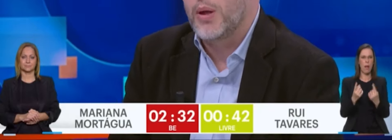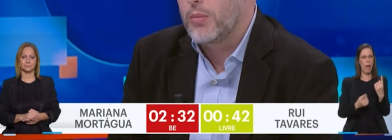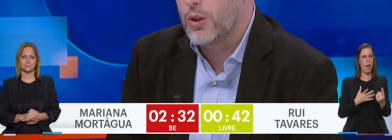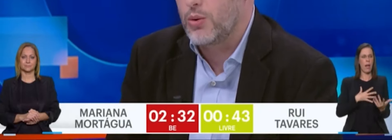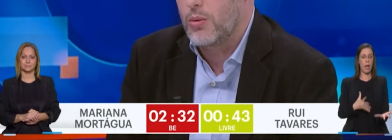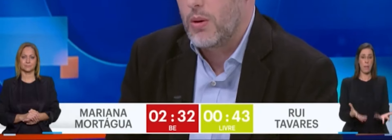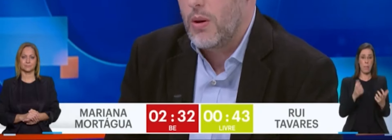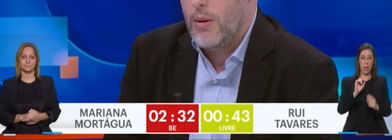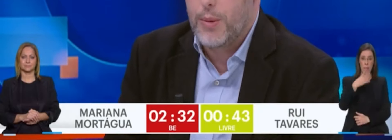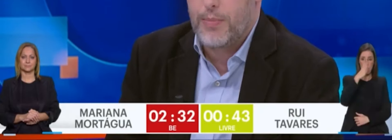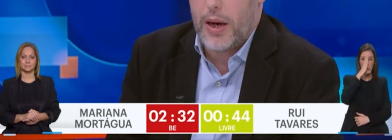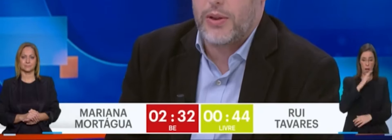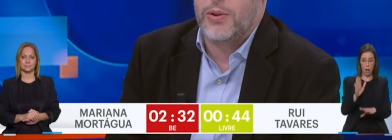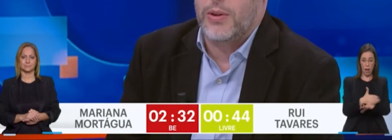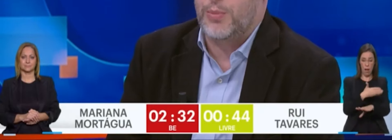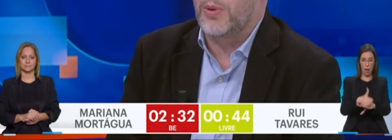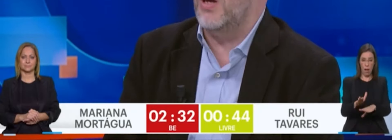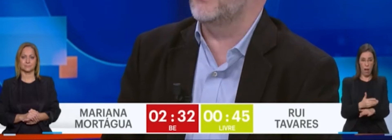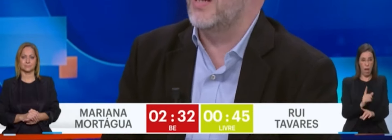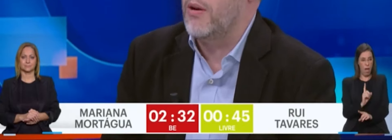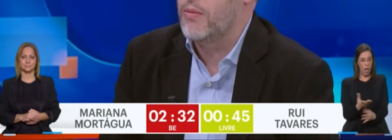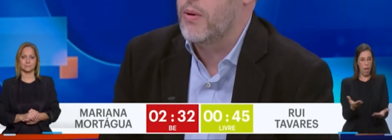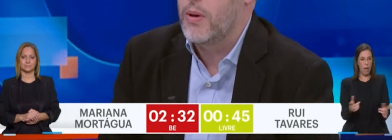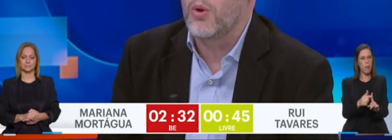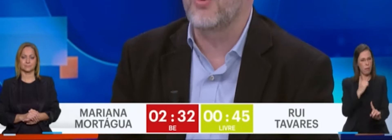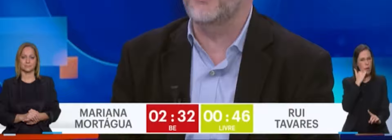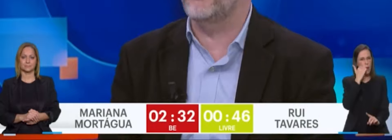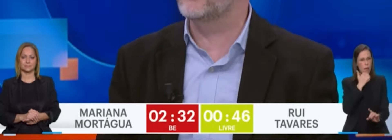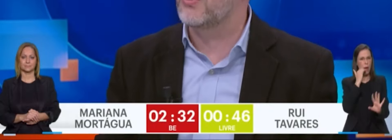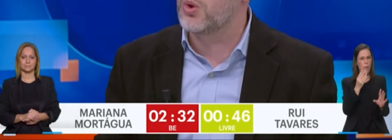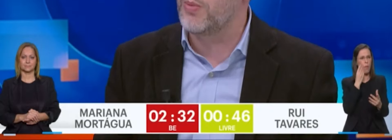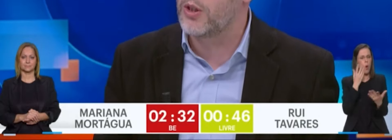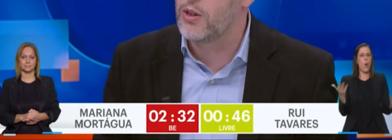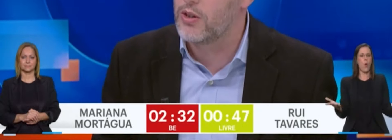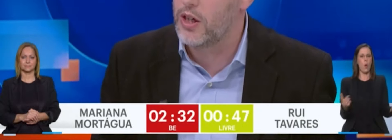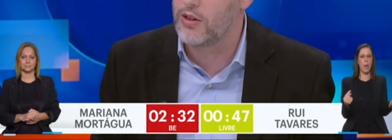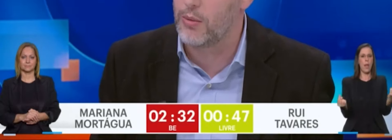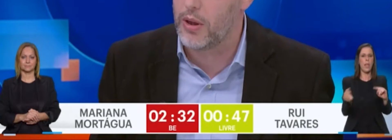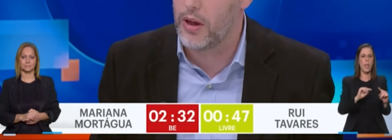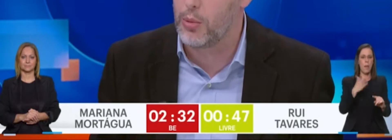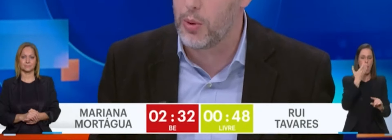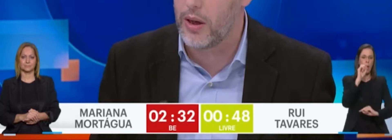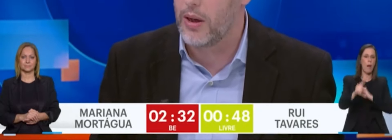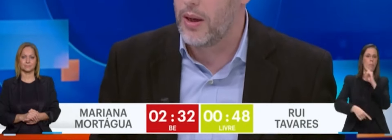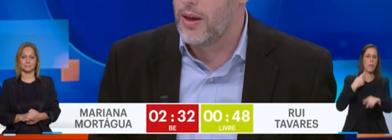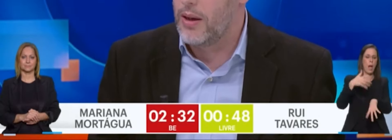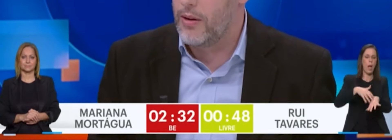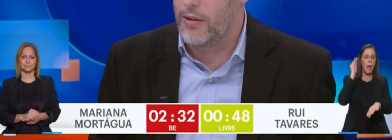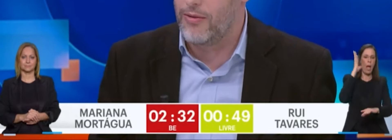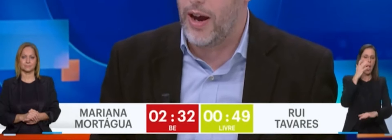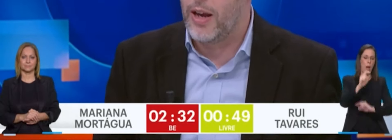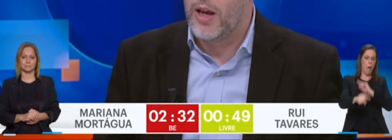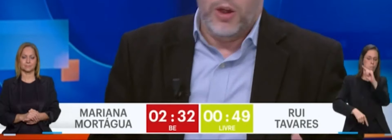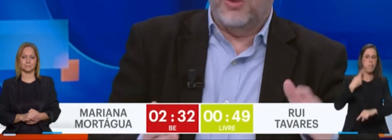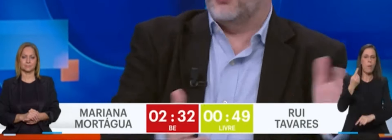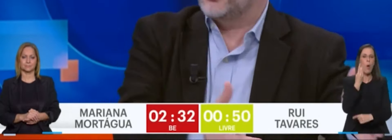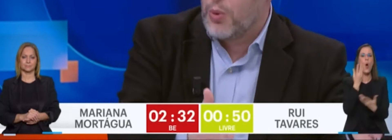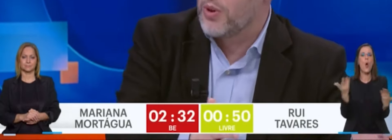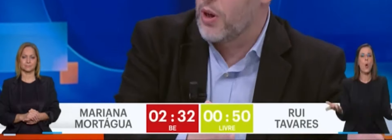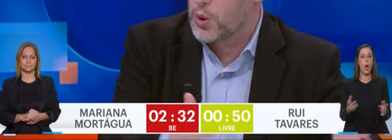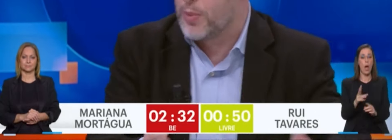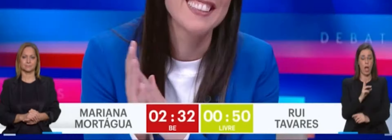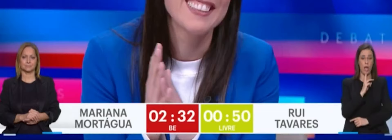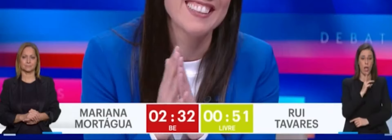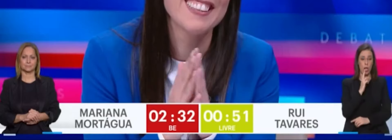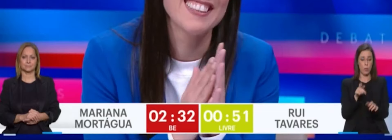quer ser primeiro-ministro me parece especialmente grave então como é que vai fazer nos debates quais na Assembleia da República vai só